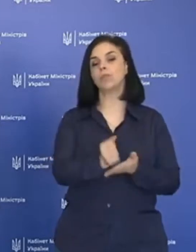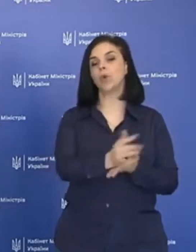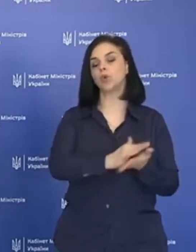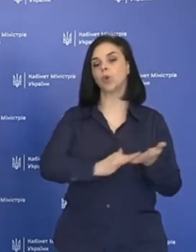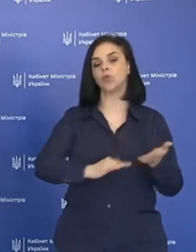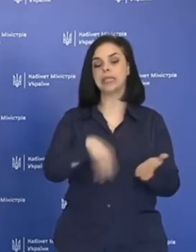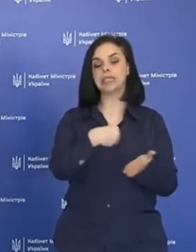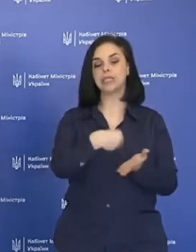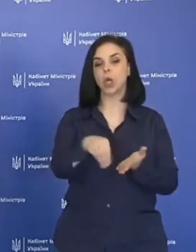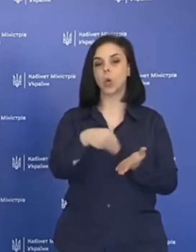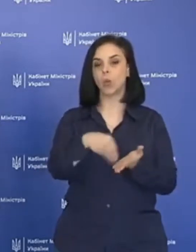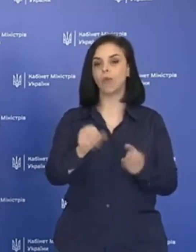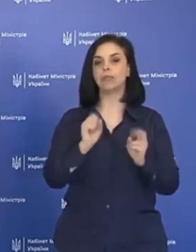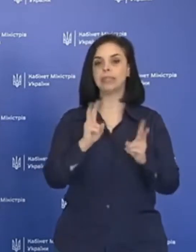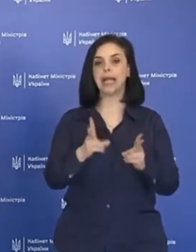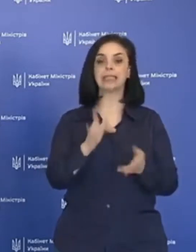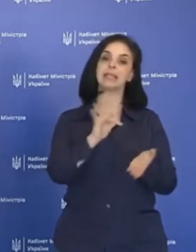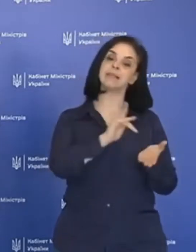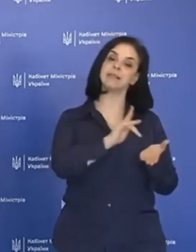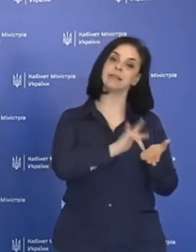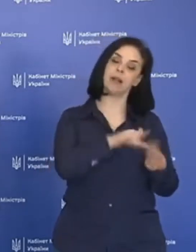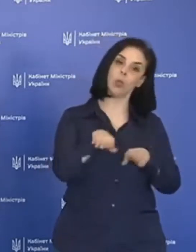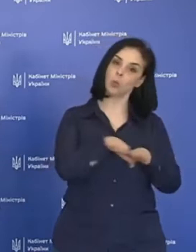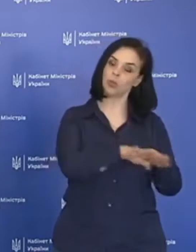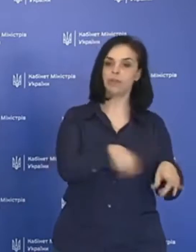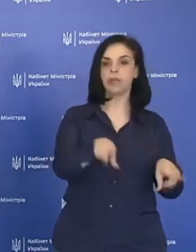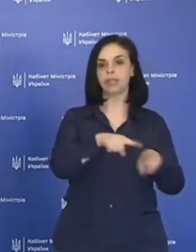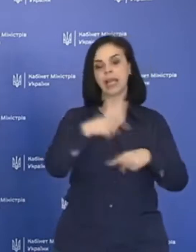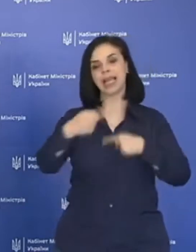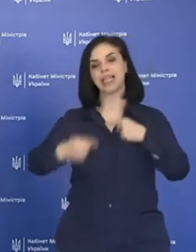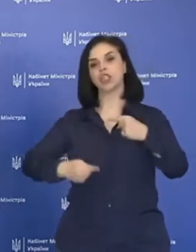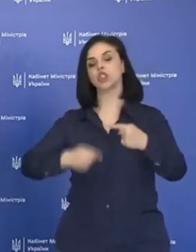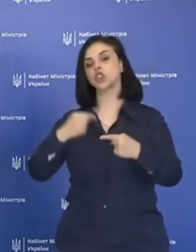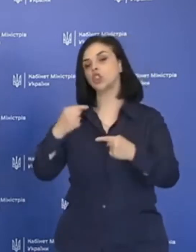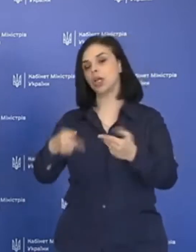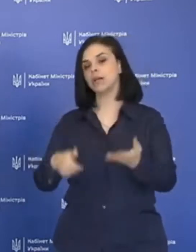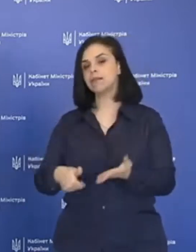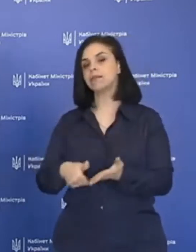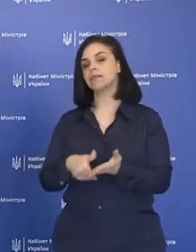продовжувати закуповувати як на центральному рівні, так і через